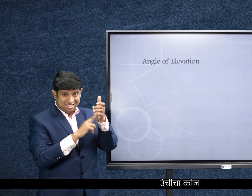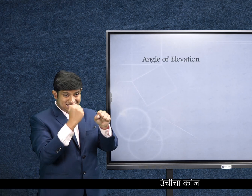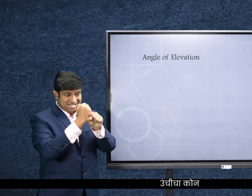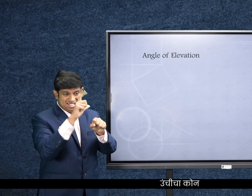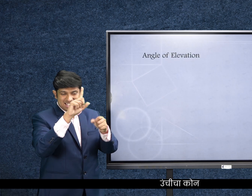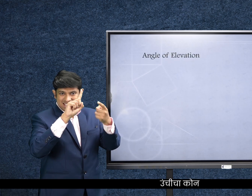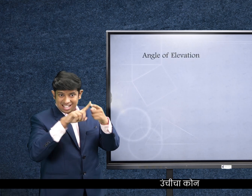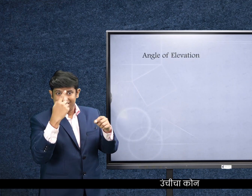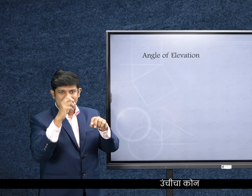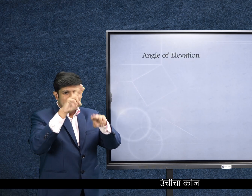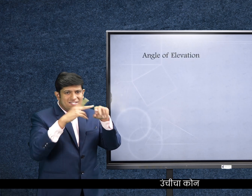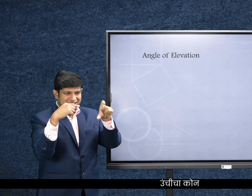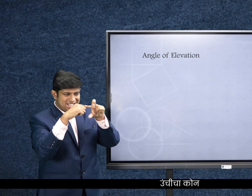उंचीचा कोन.